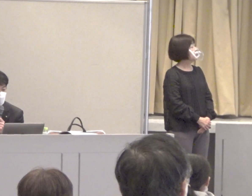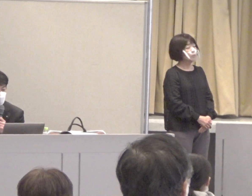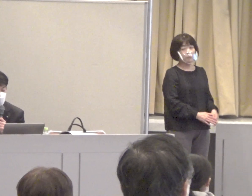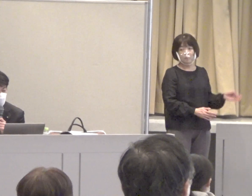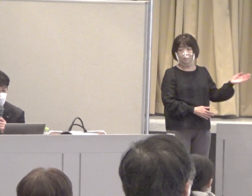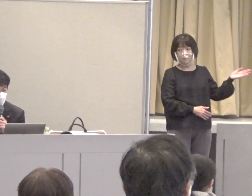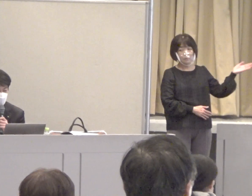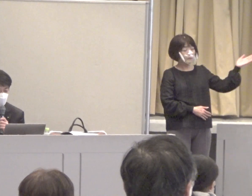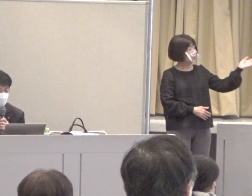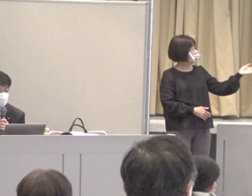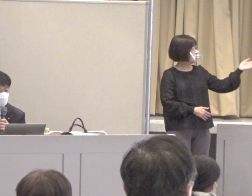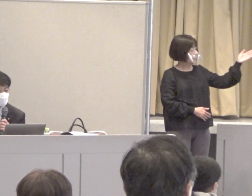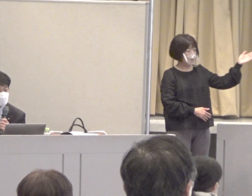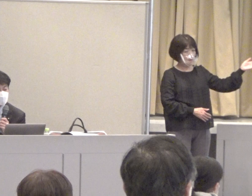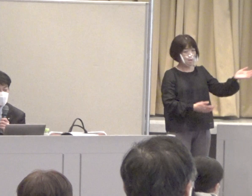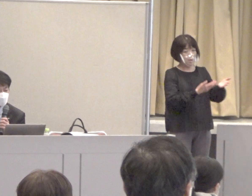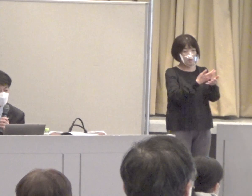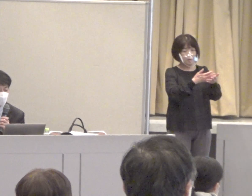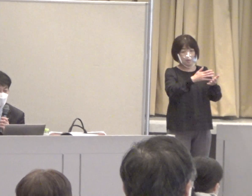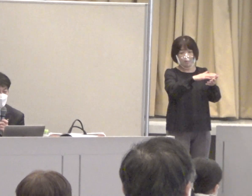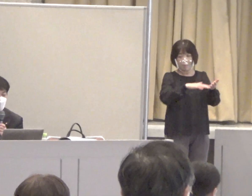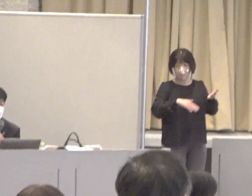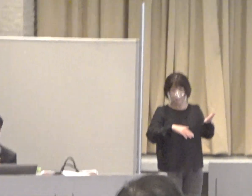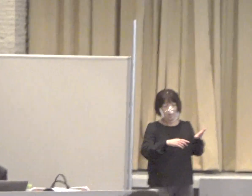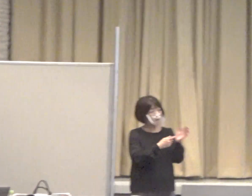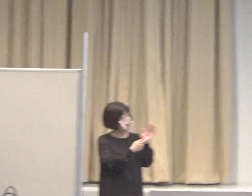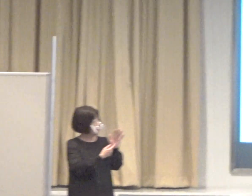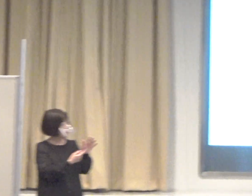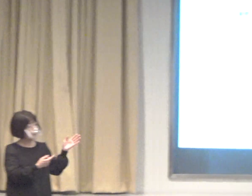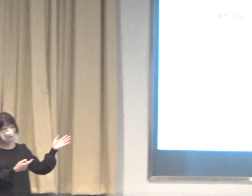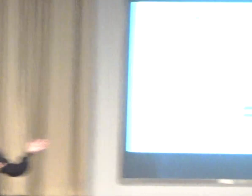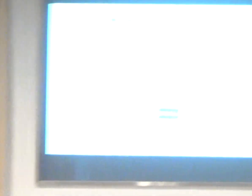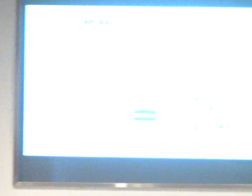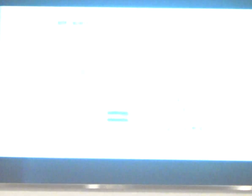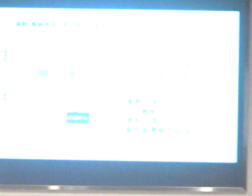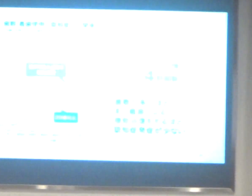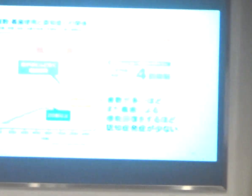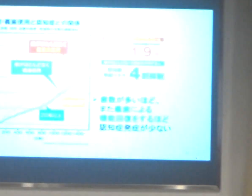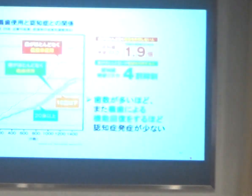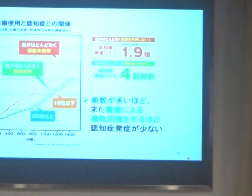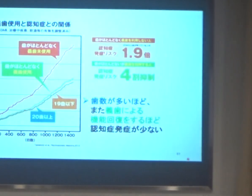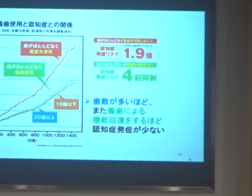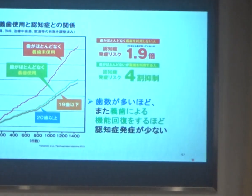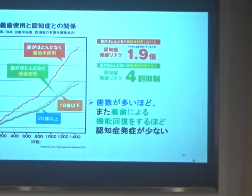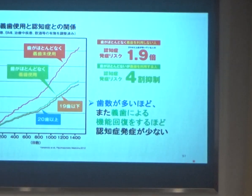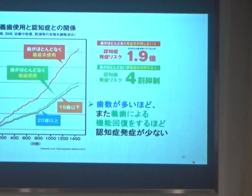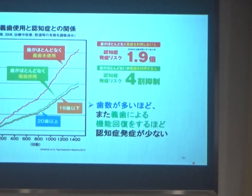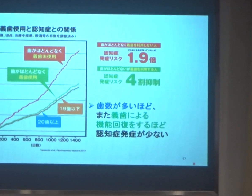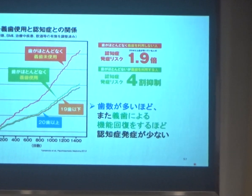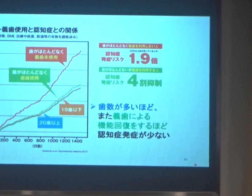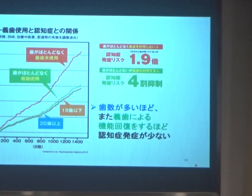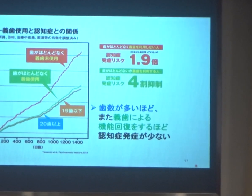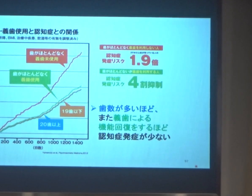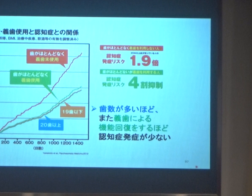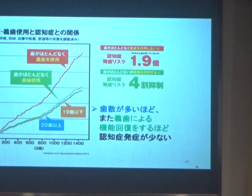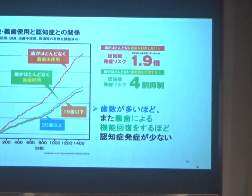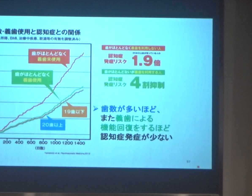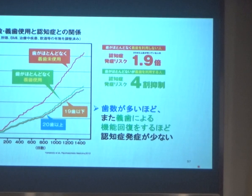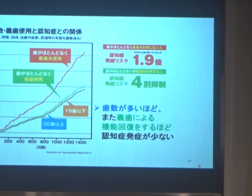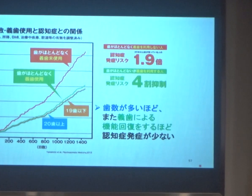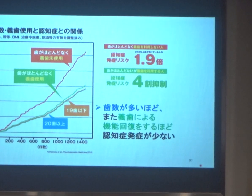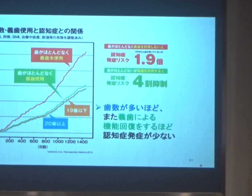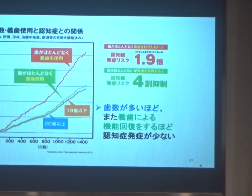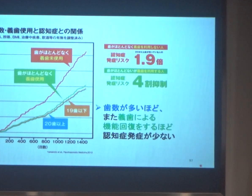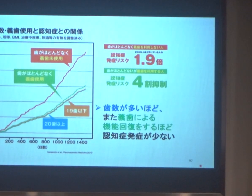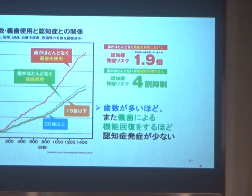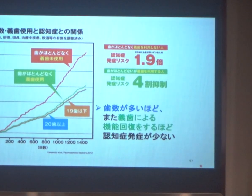こちらの方でもちょっとデータ出ているんですけども、その指数ね、意思使用と認知症との関係っていうのが一応データが出てお